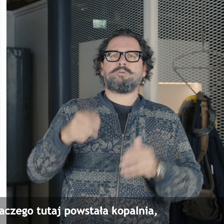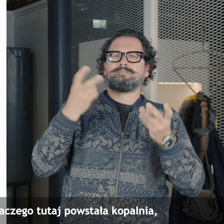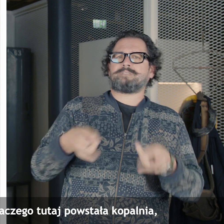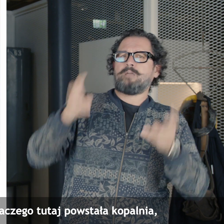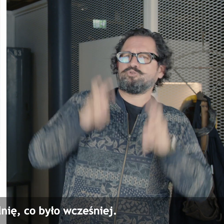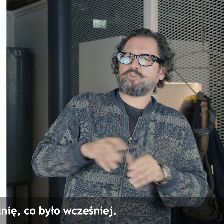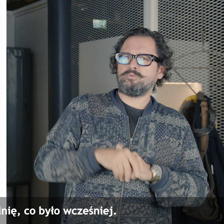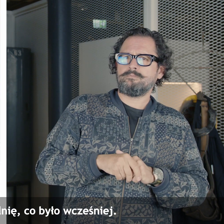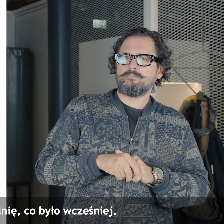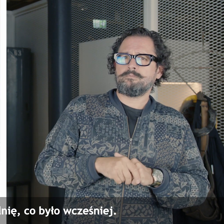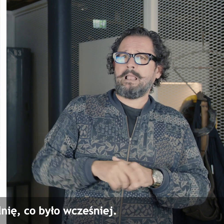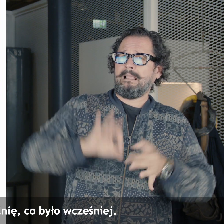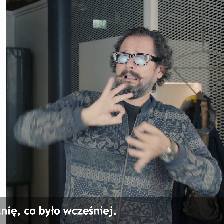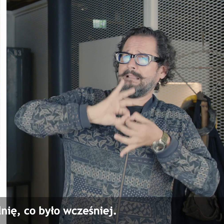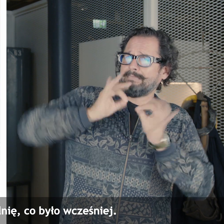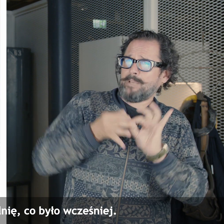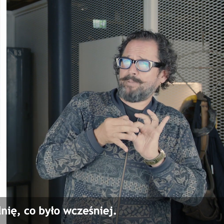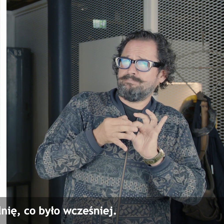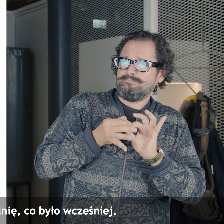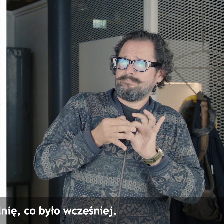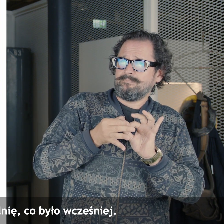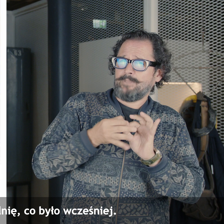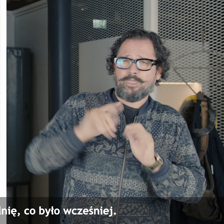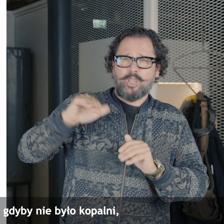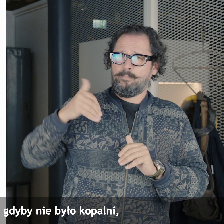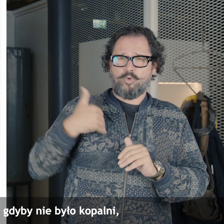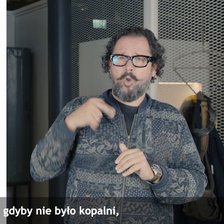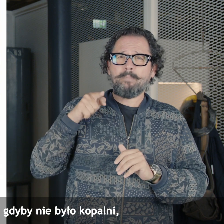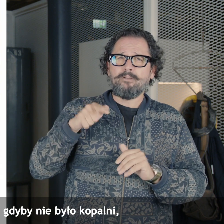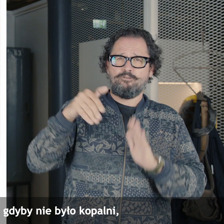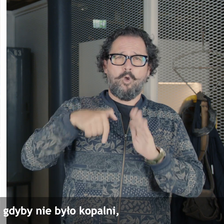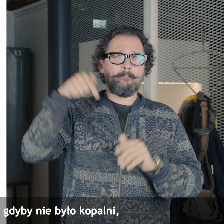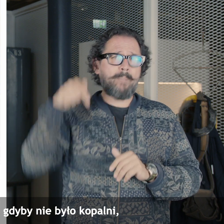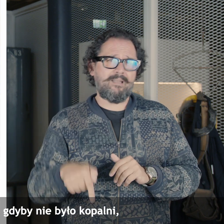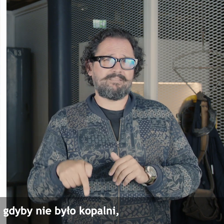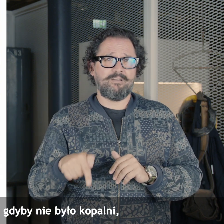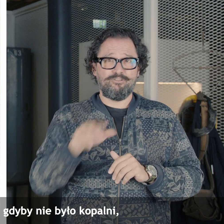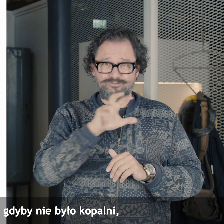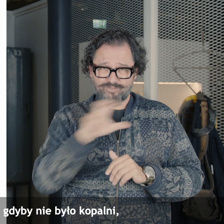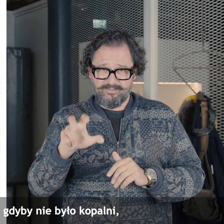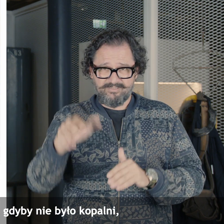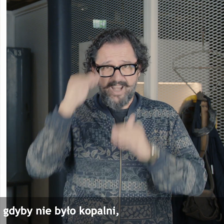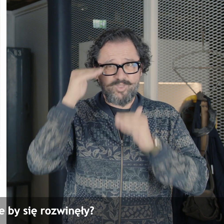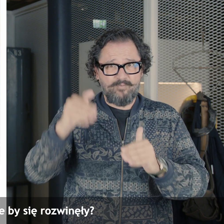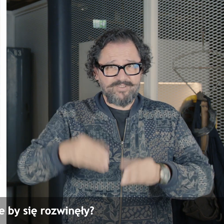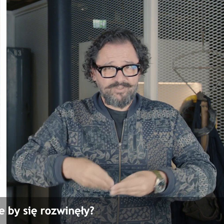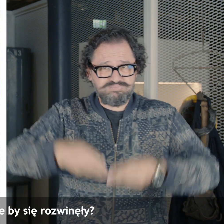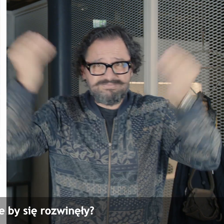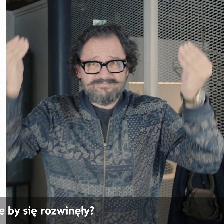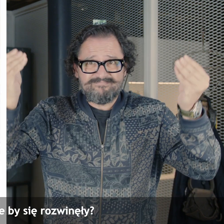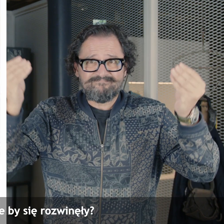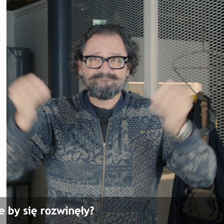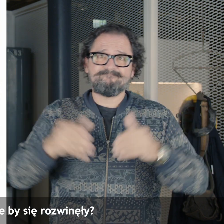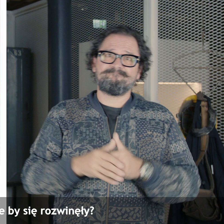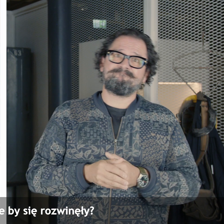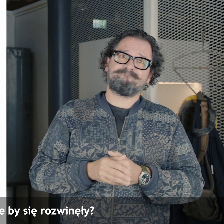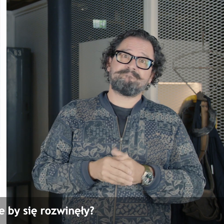kopalnia Kto założył tą kopalnię Co było wcześniej No i przede wszystkim gdyby nie było kopalni to czy Katowice